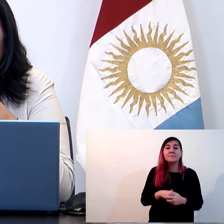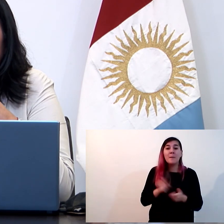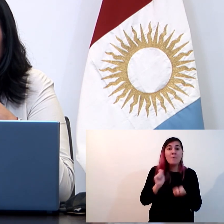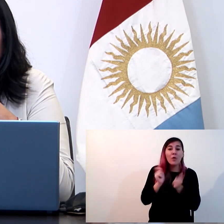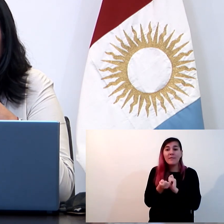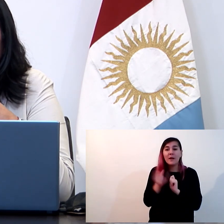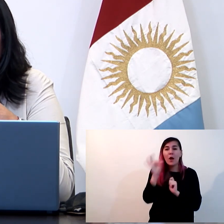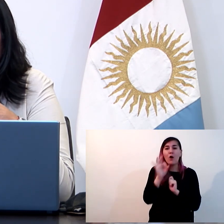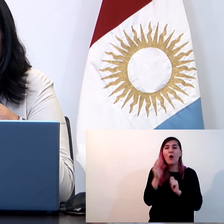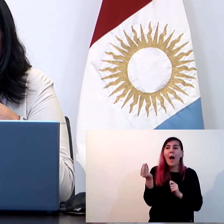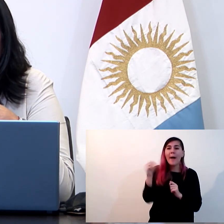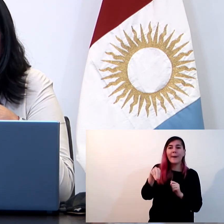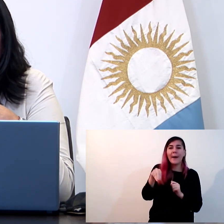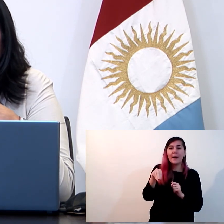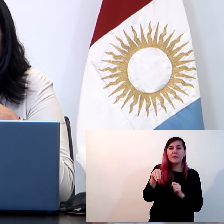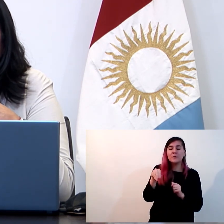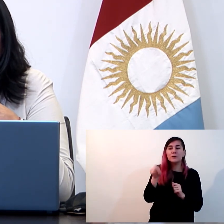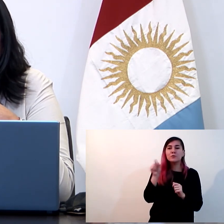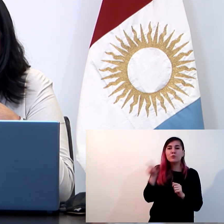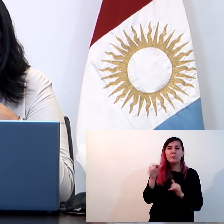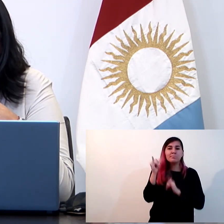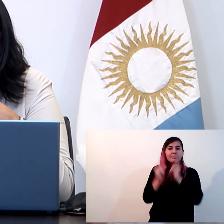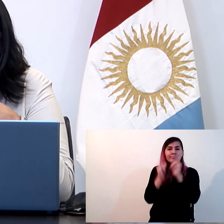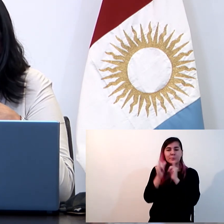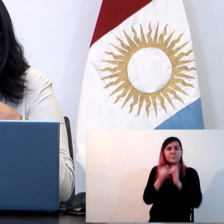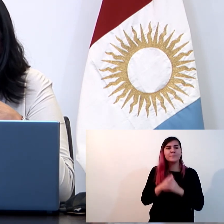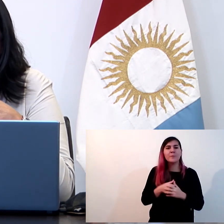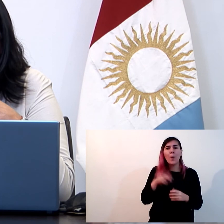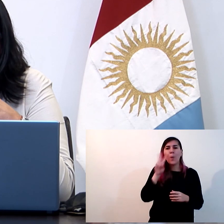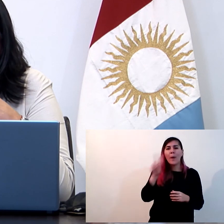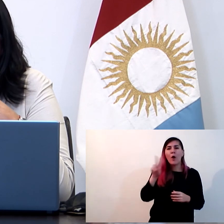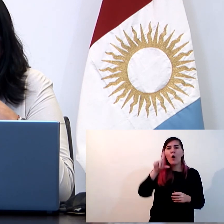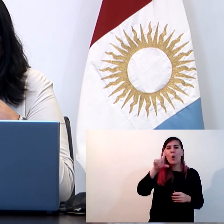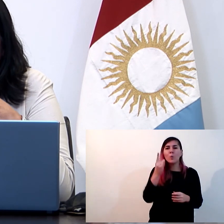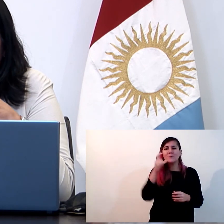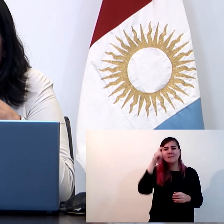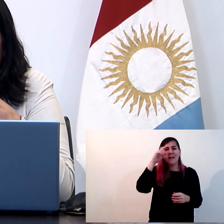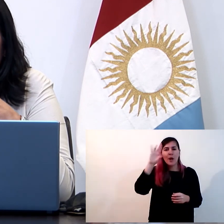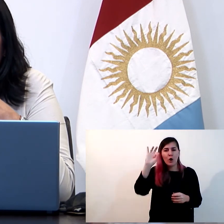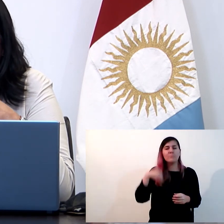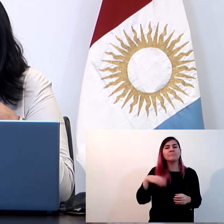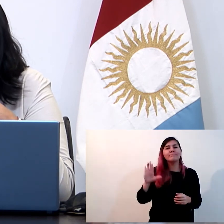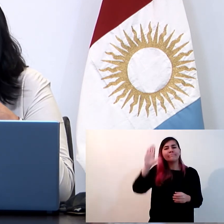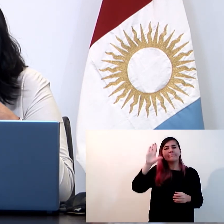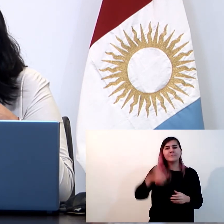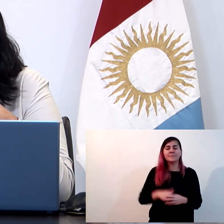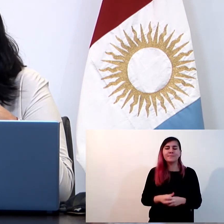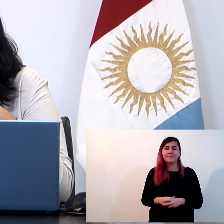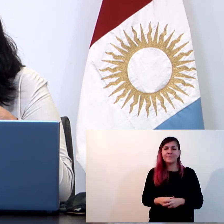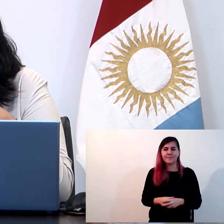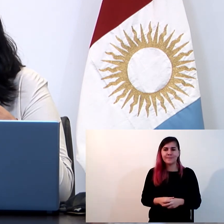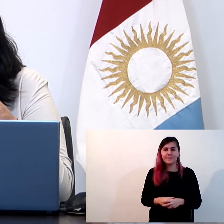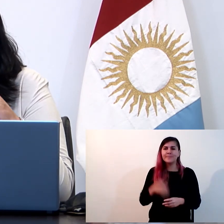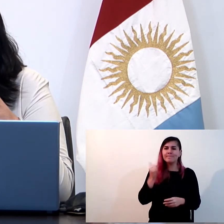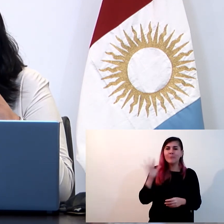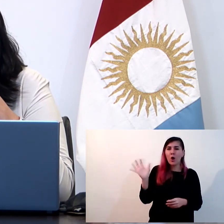modificar o agregar en su alocución. Ahí veo que Lucero Cecilia levanta la mano, ¿sí?